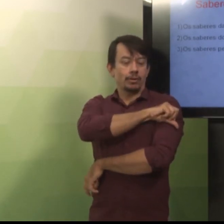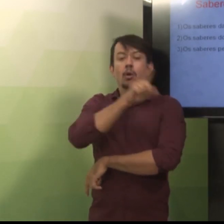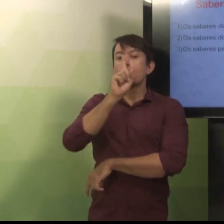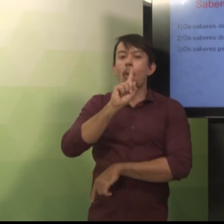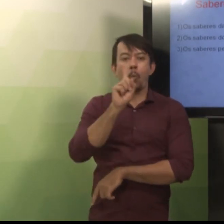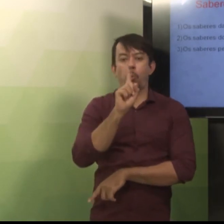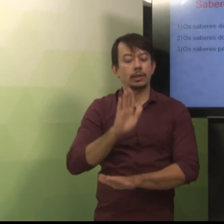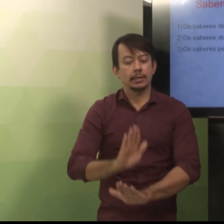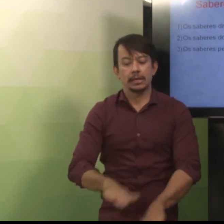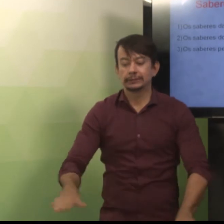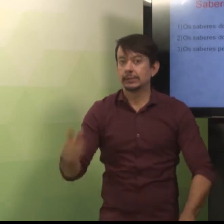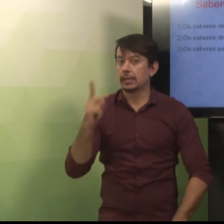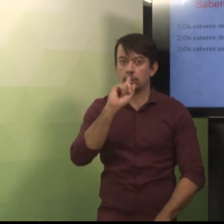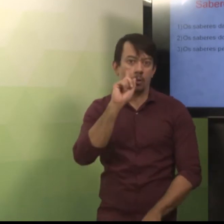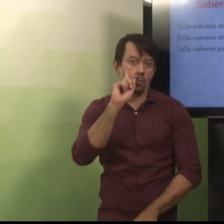não é ensino infantil.